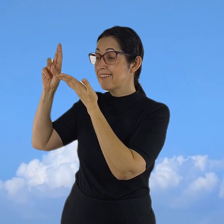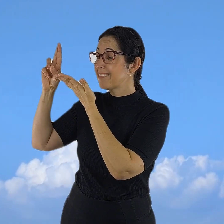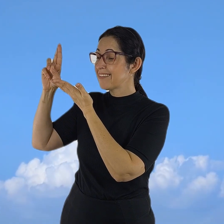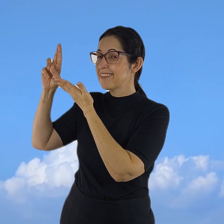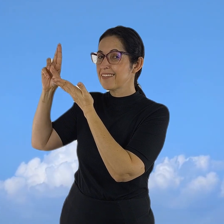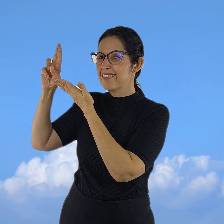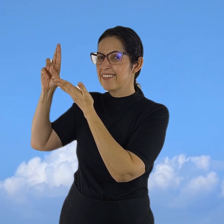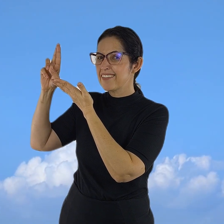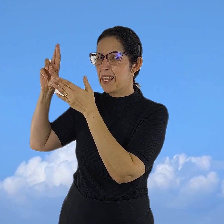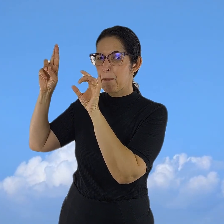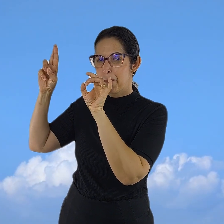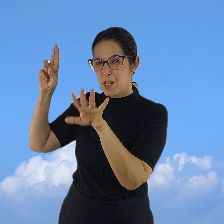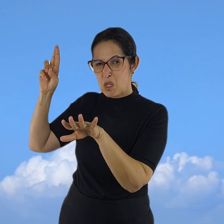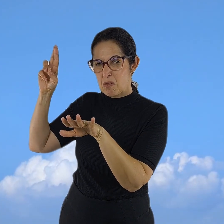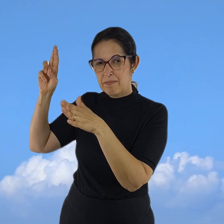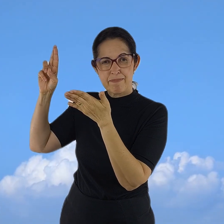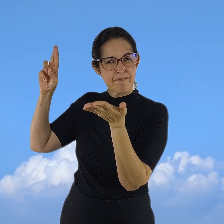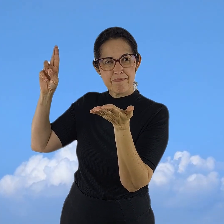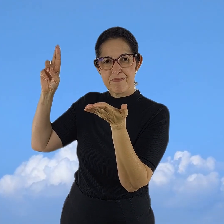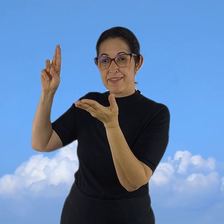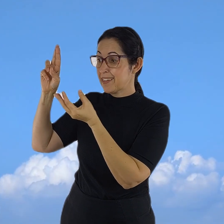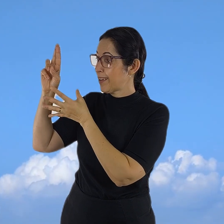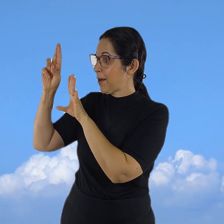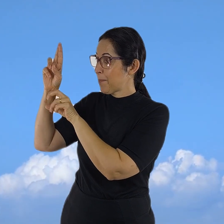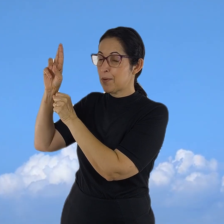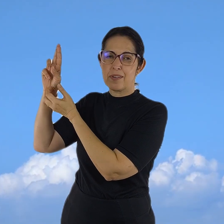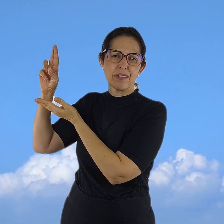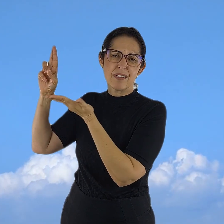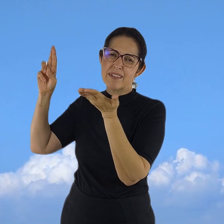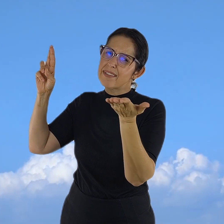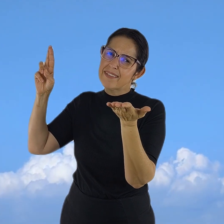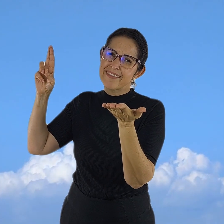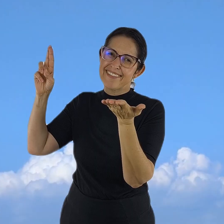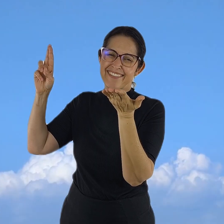nos nega o seu amor.